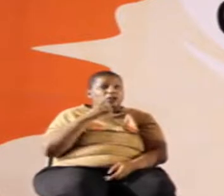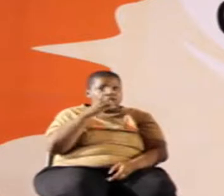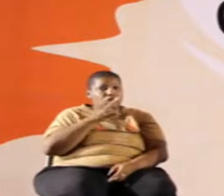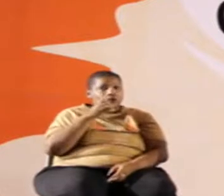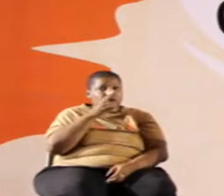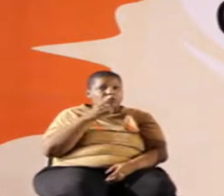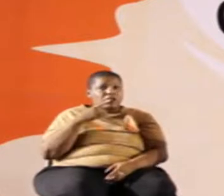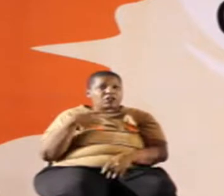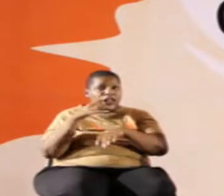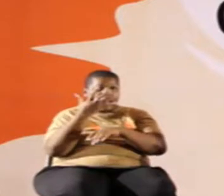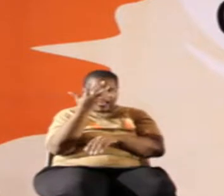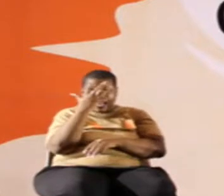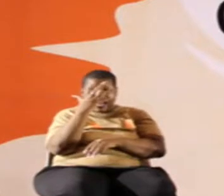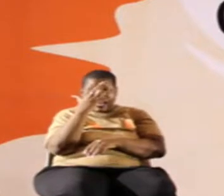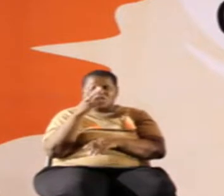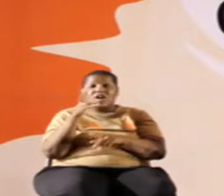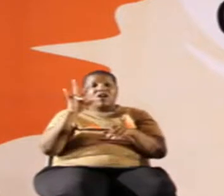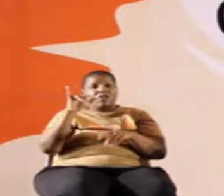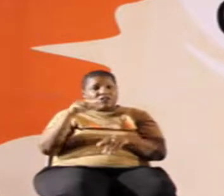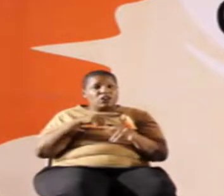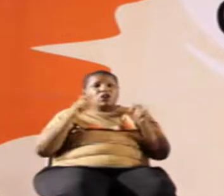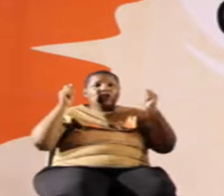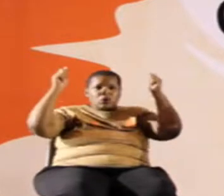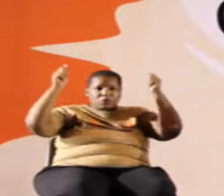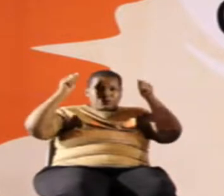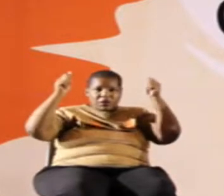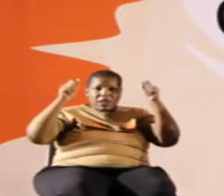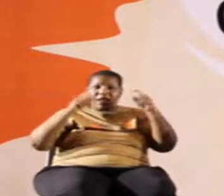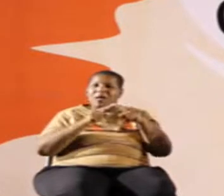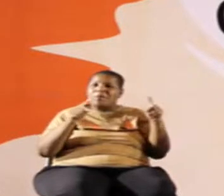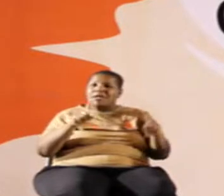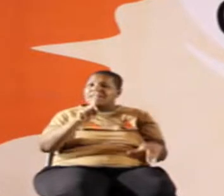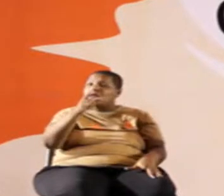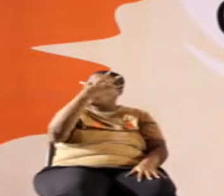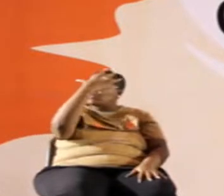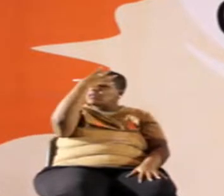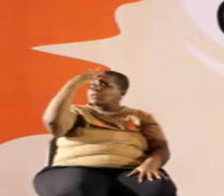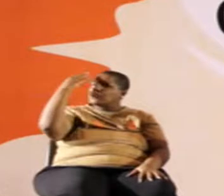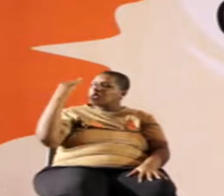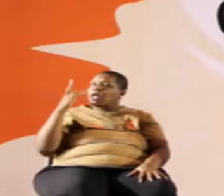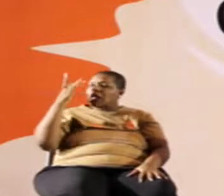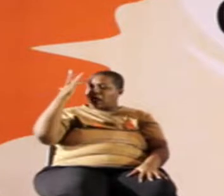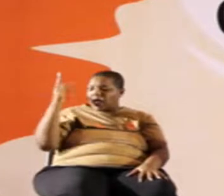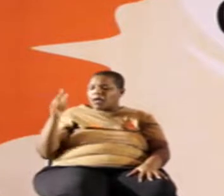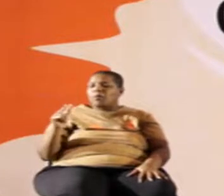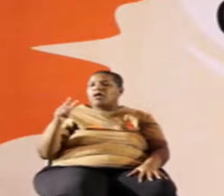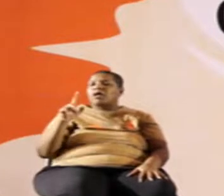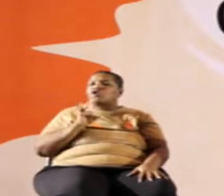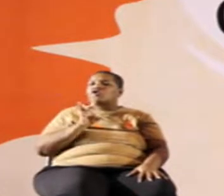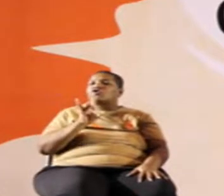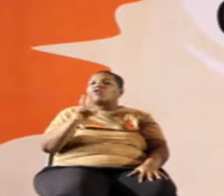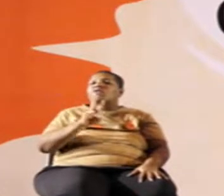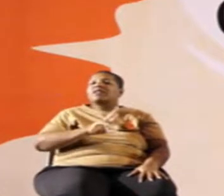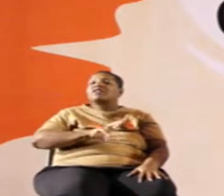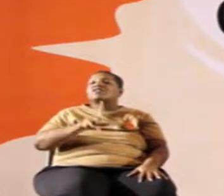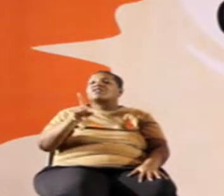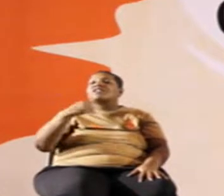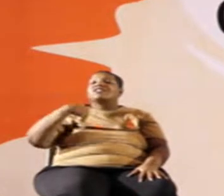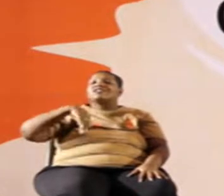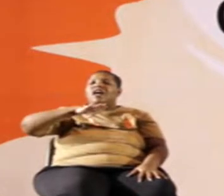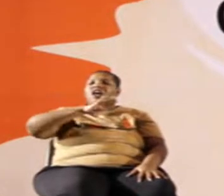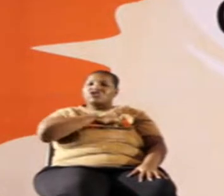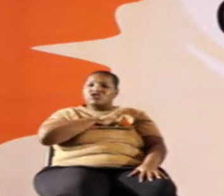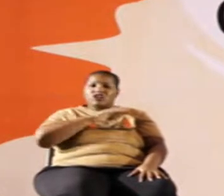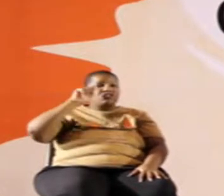um baile de carnaval, a gente vai comemorar, mas sem esquecer que o dia seguinte só vai ser diferente se a